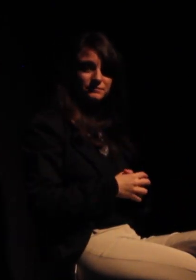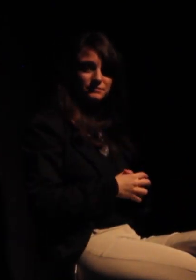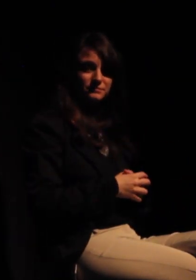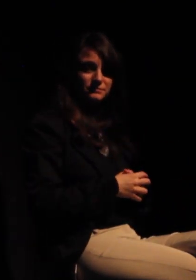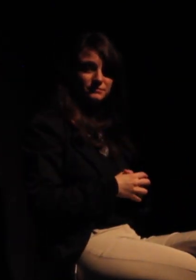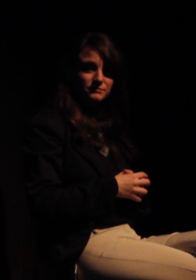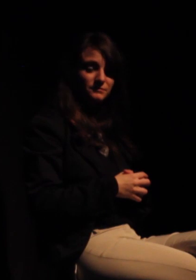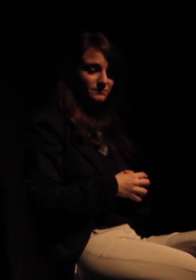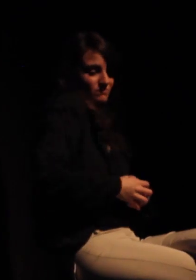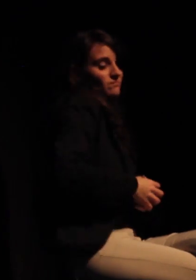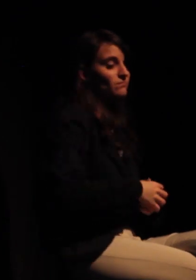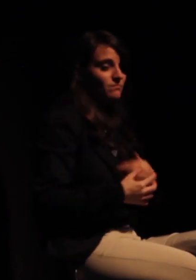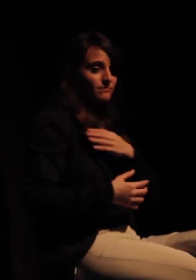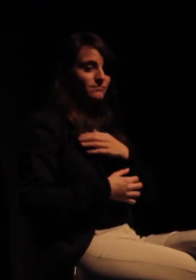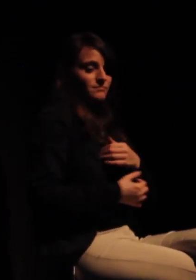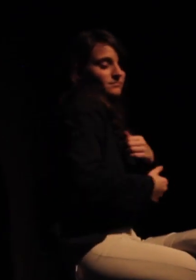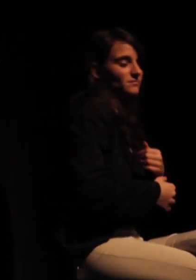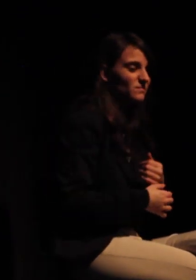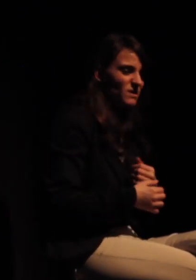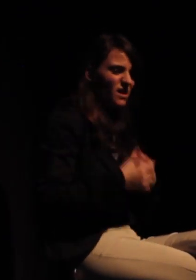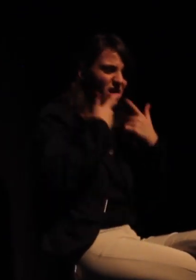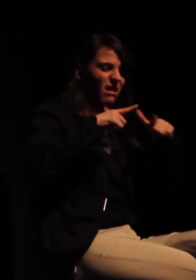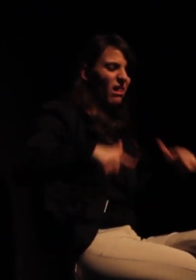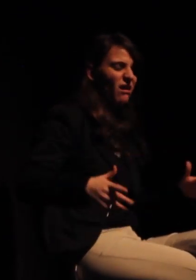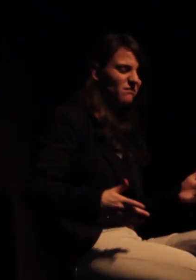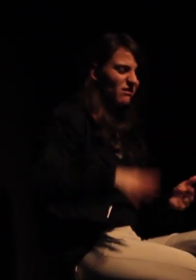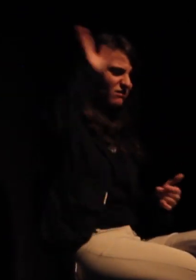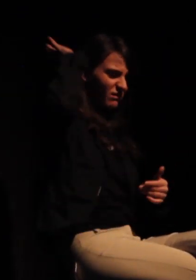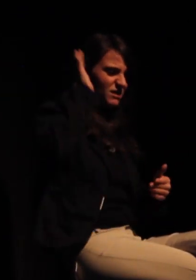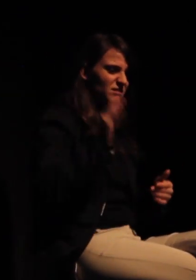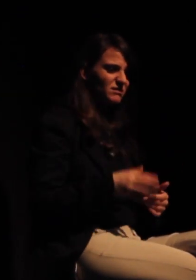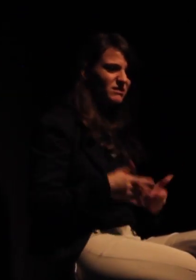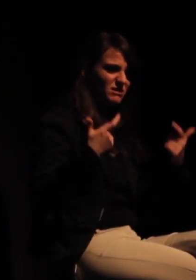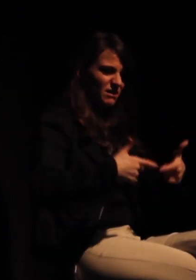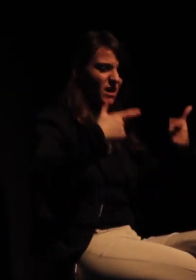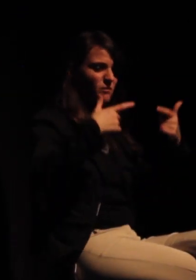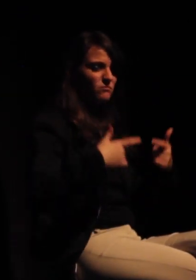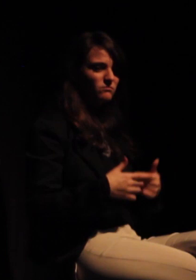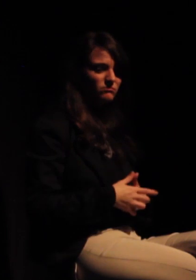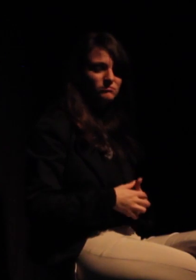geral, passa, te empurra, fala, pô, tá saco, sai da frente, estou com pressa, eu tenho uma reunião.